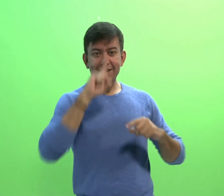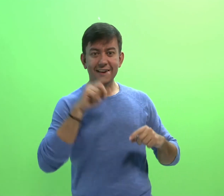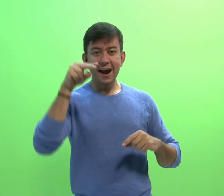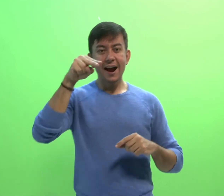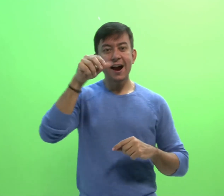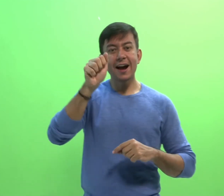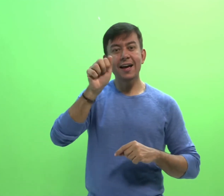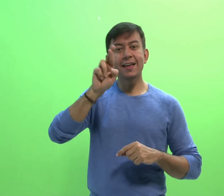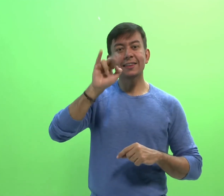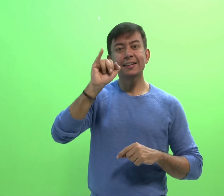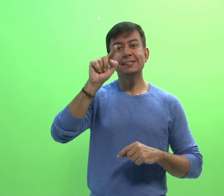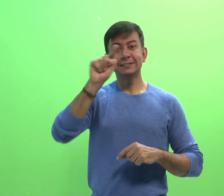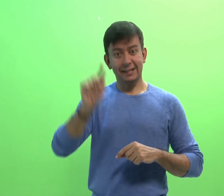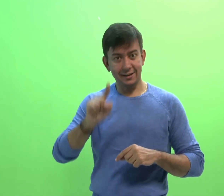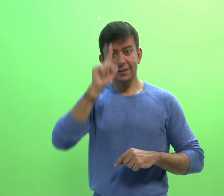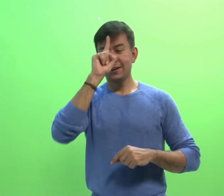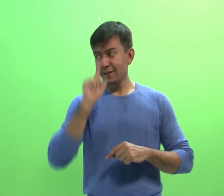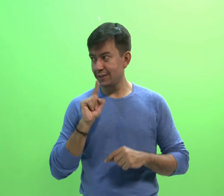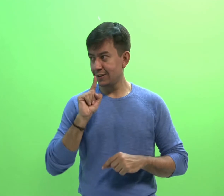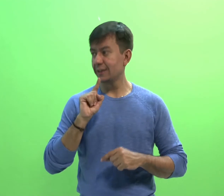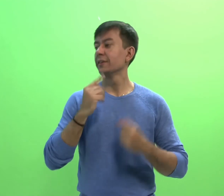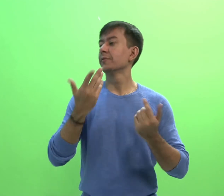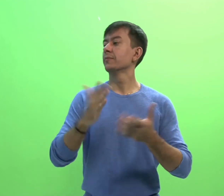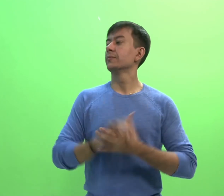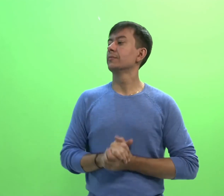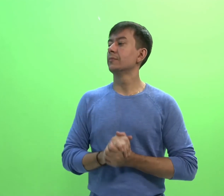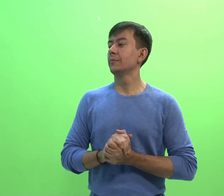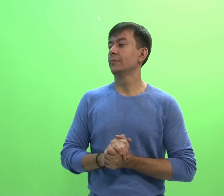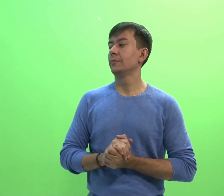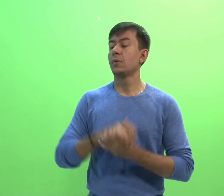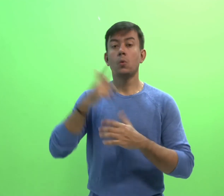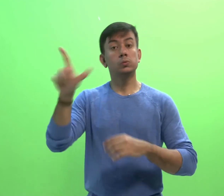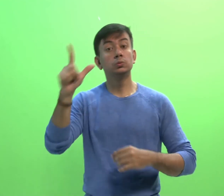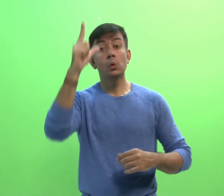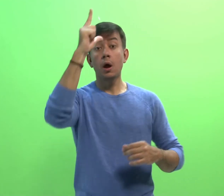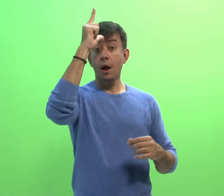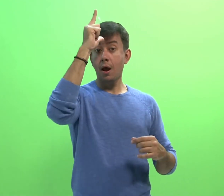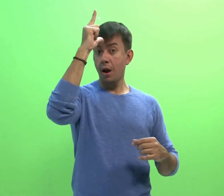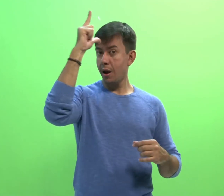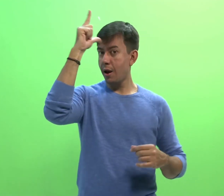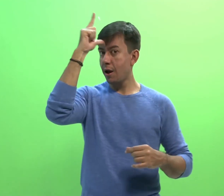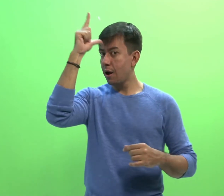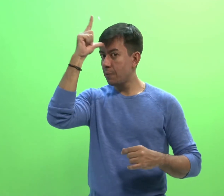vai ser feito no nariz, em direção ao nariz. Alemanha,